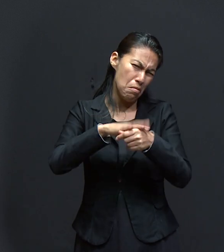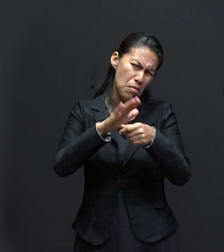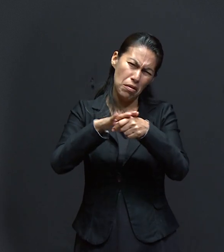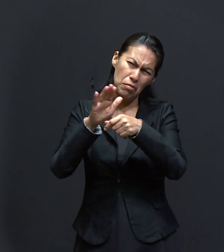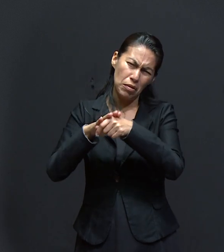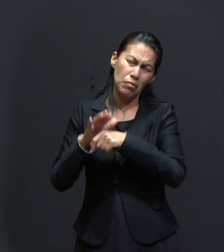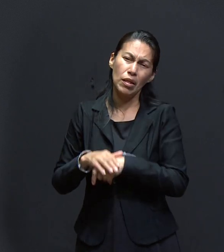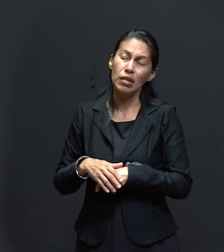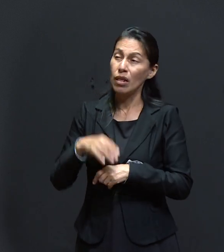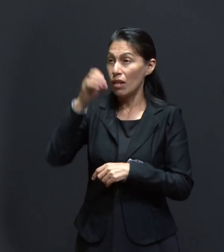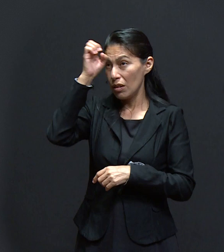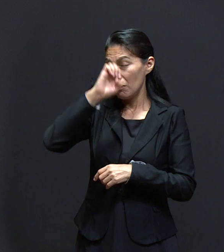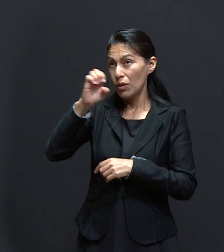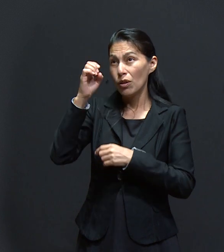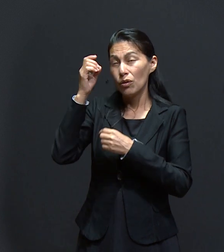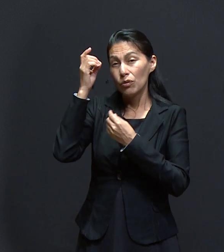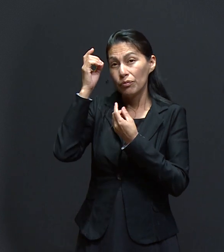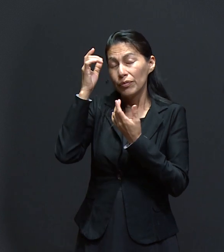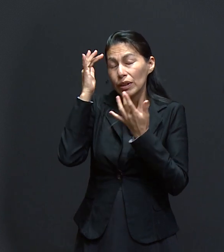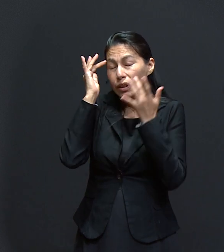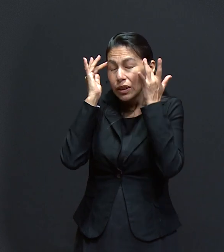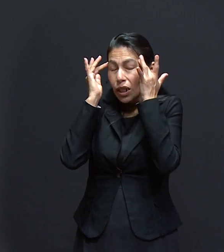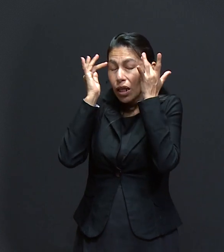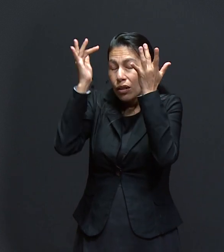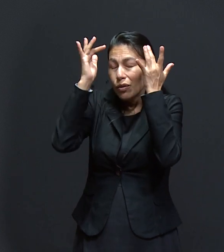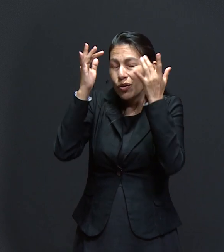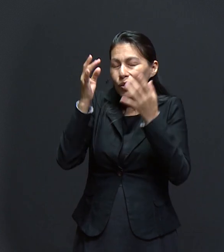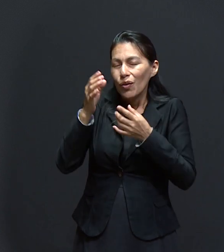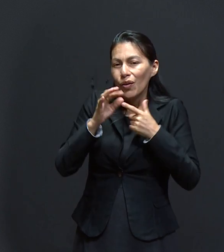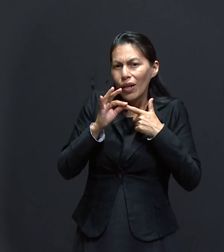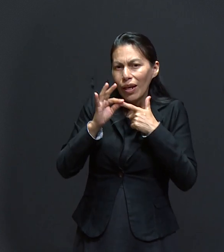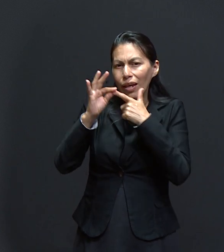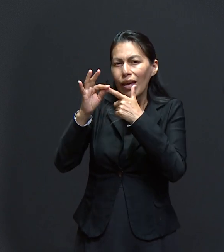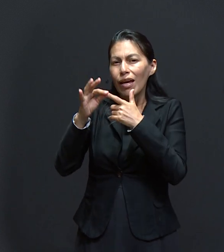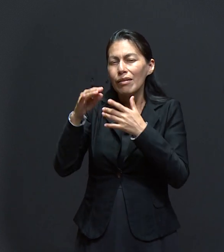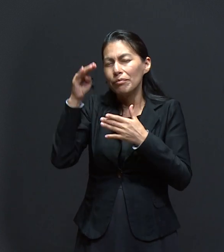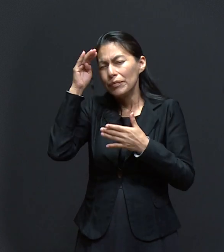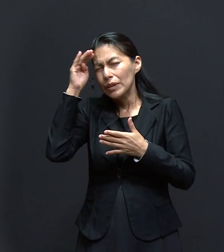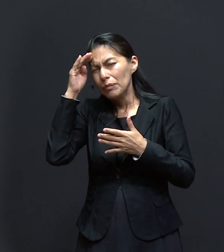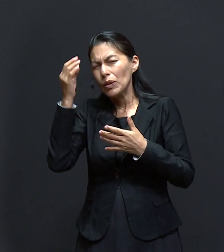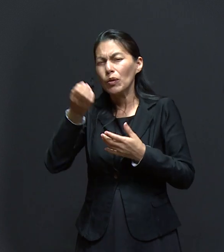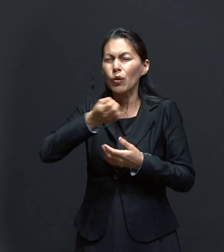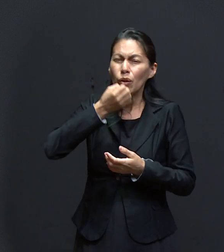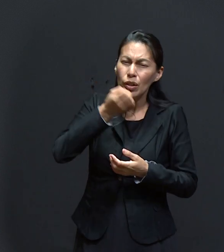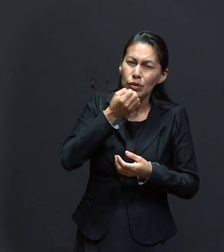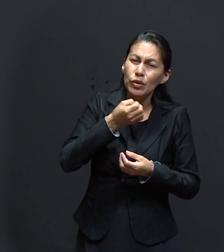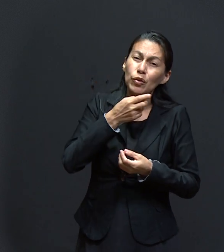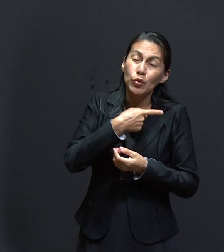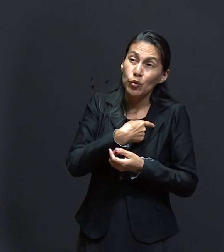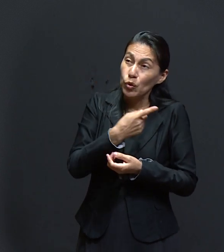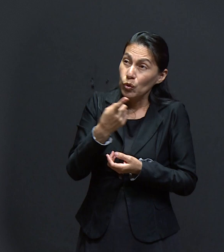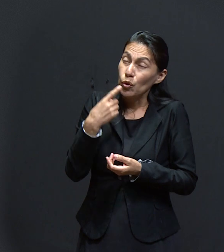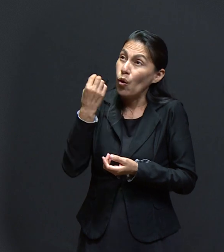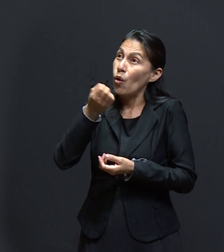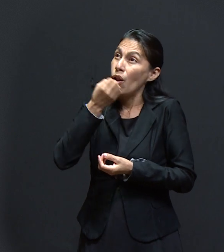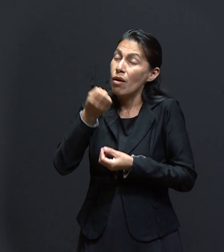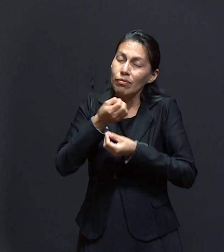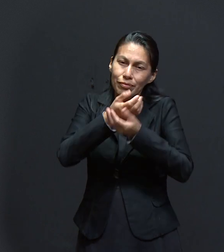cosas para gloria de dios conforme al espíritu va guiando la oración así que